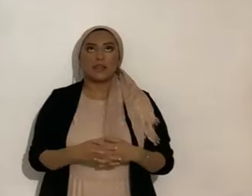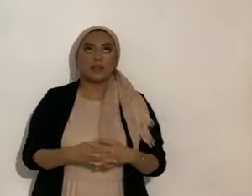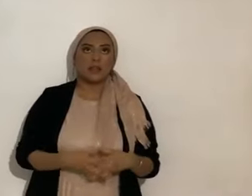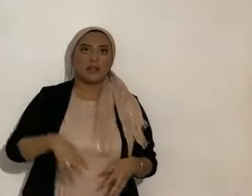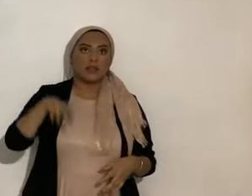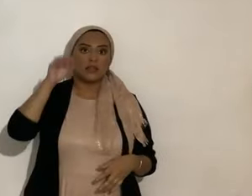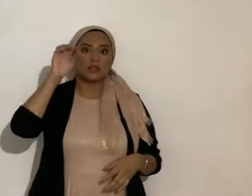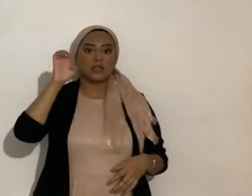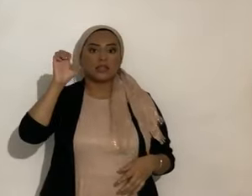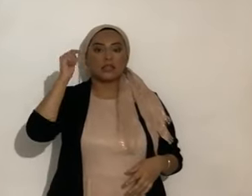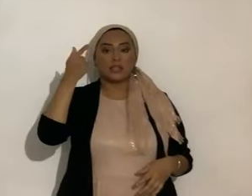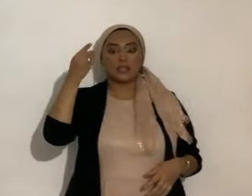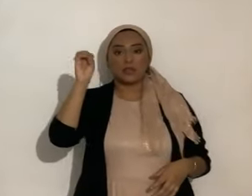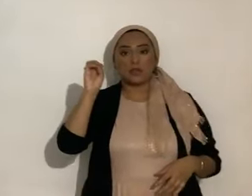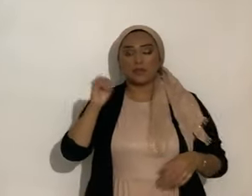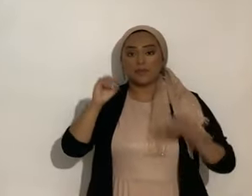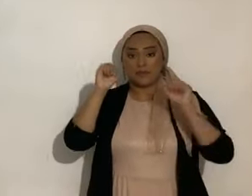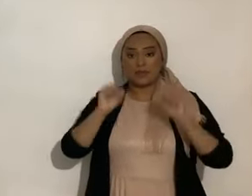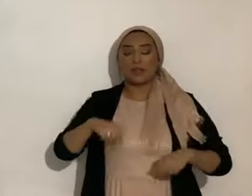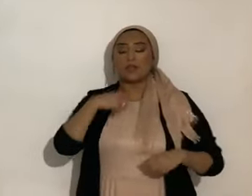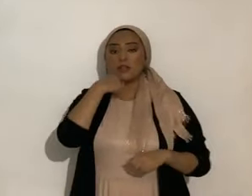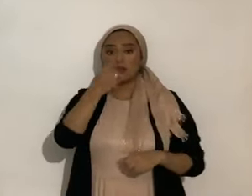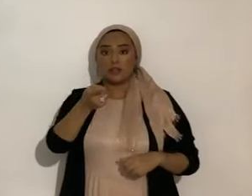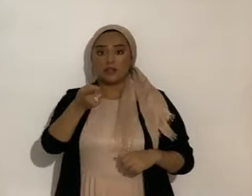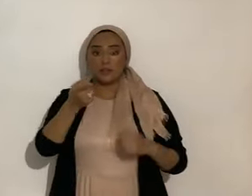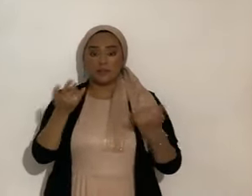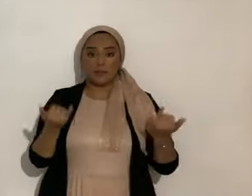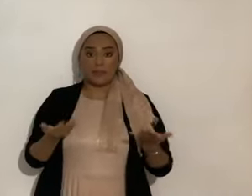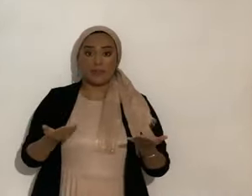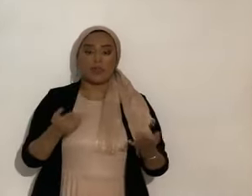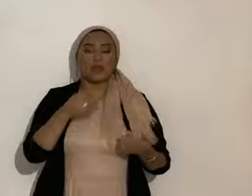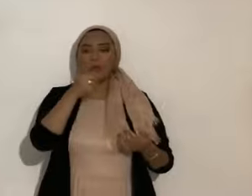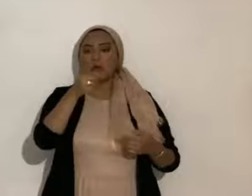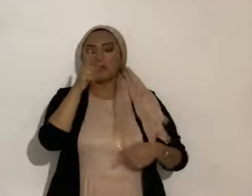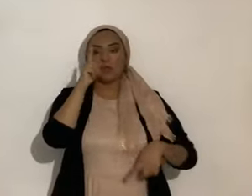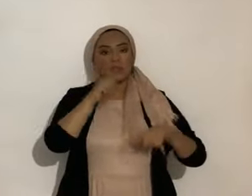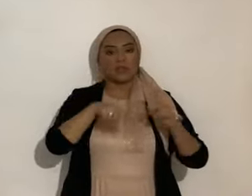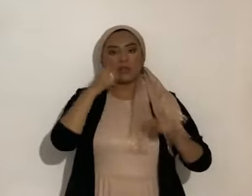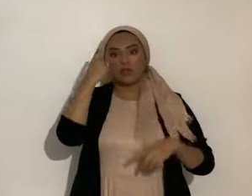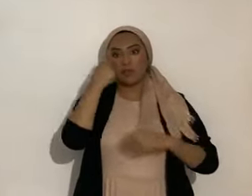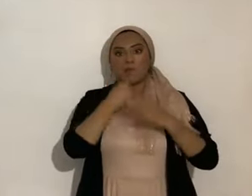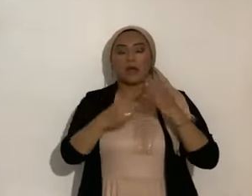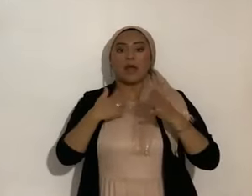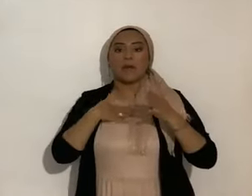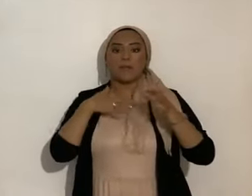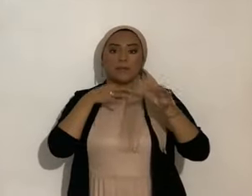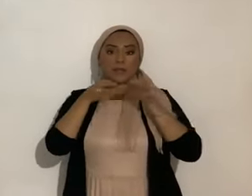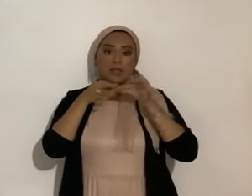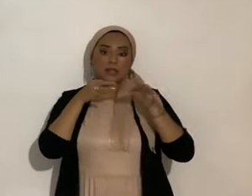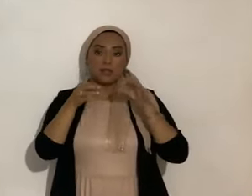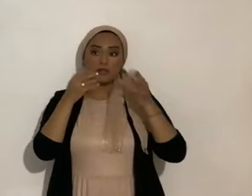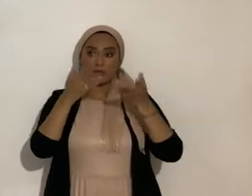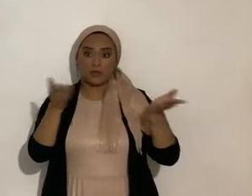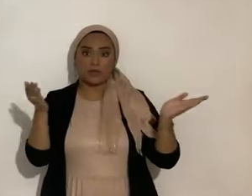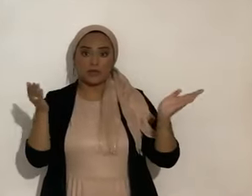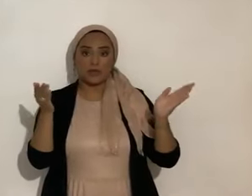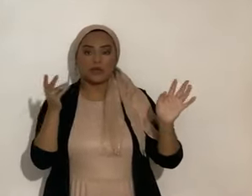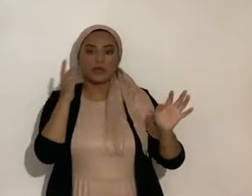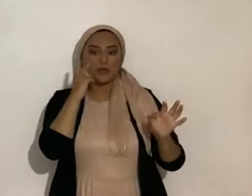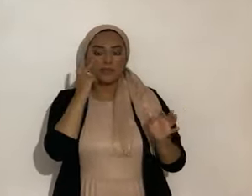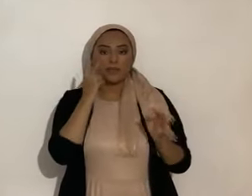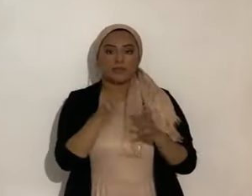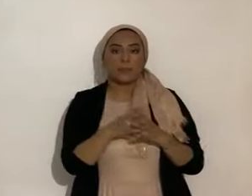El ego te puede decir en este momento que no puedes comprender lo que yo te estoy explicando. Fíjense